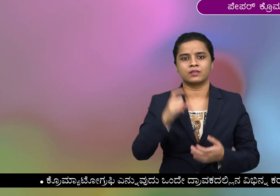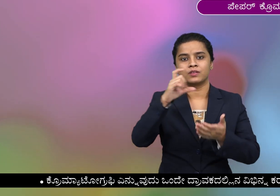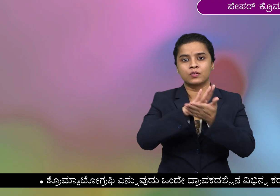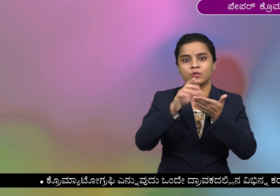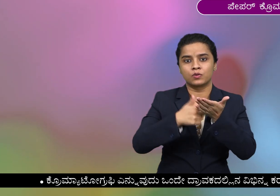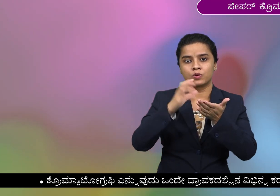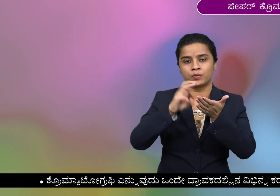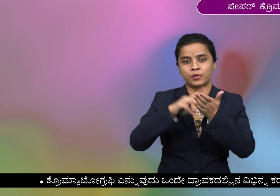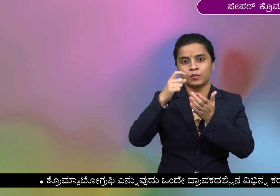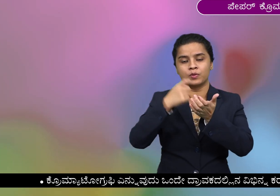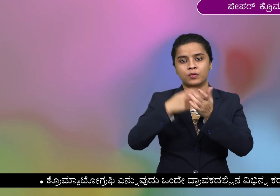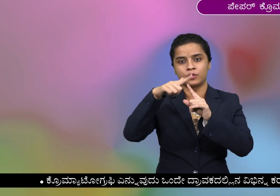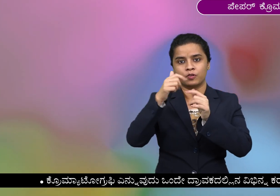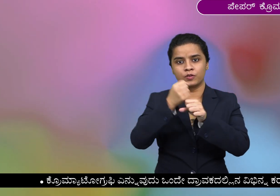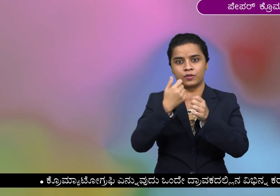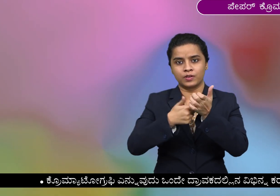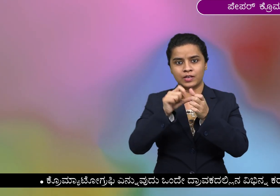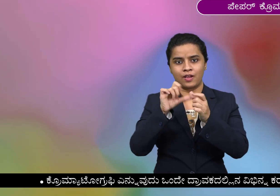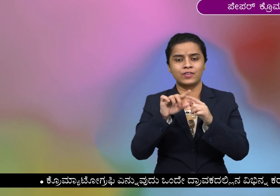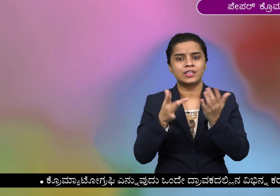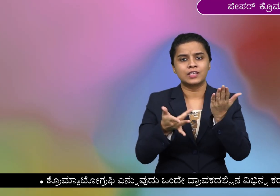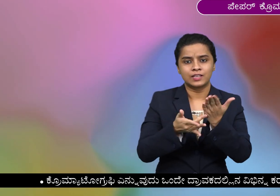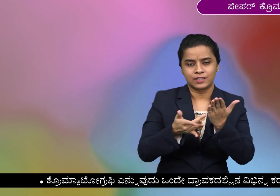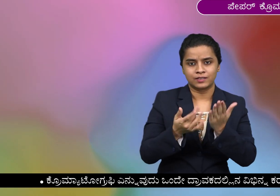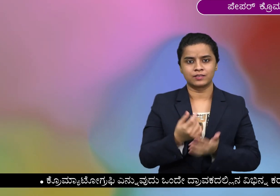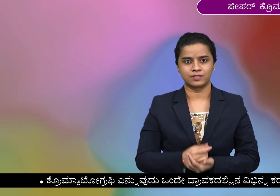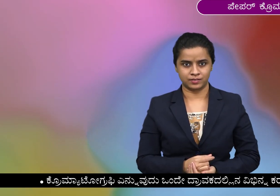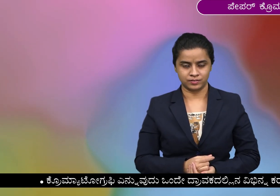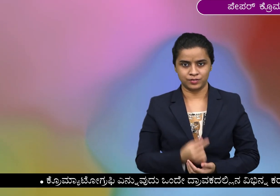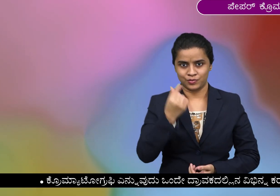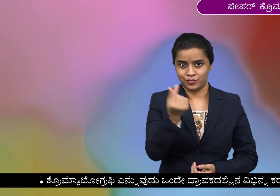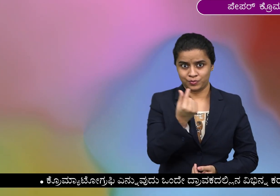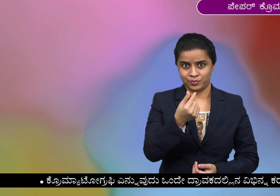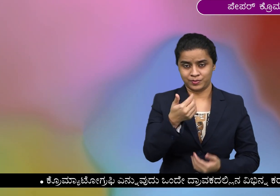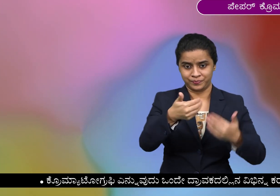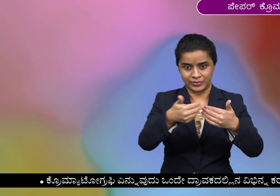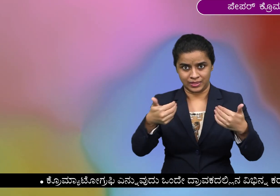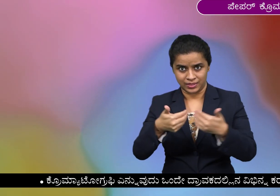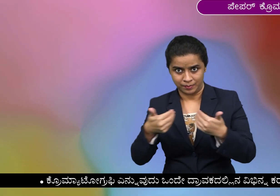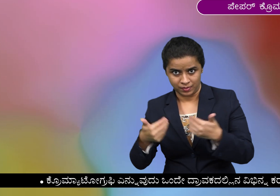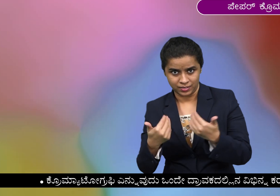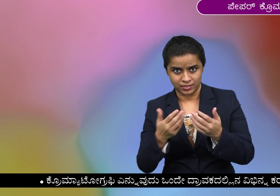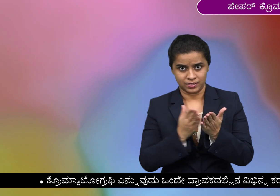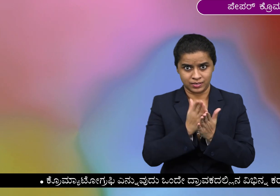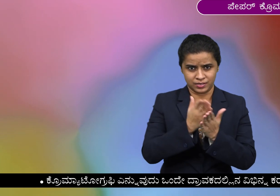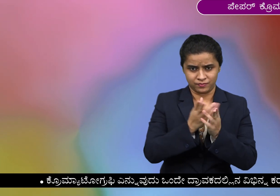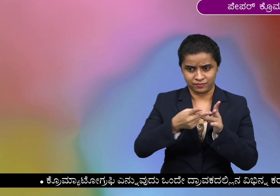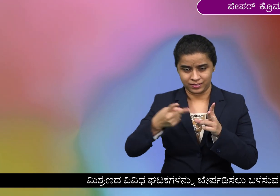ಕ್ರೋಮಾಟೋಗ್ರಾಫಿಕ್ ಎನ್ನುವುದು ಒಂದೇ ದ್ರವ ಕದಲಿನಲ್ಲಿ ವಿಭಿನ್ನ ಕರಗುವಿಕೆಗಳ ಆಧಾರದ ಮೇಲೆ